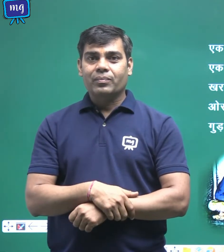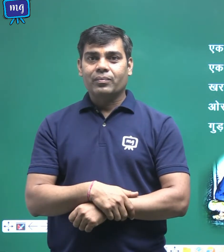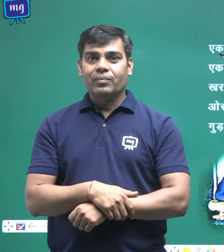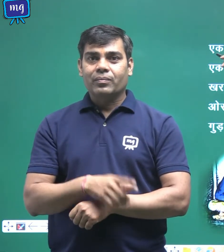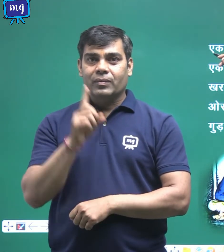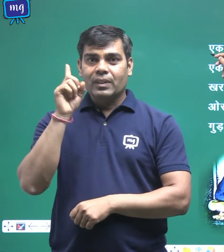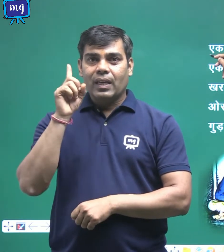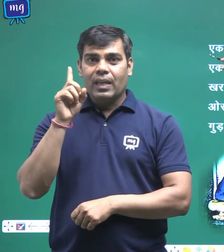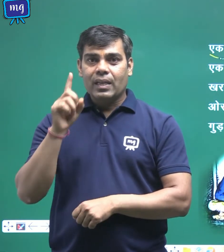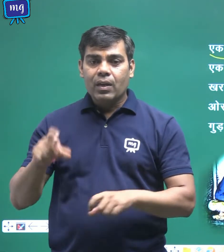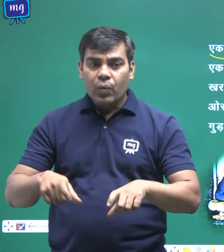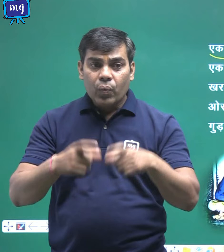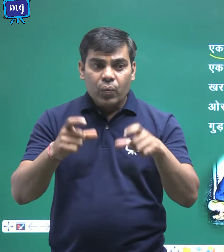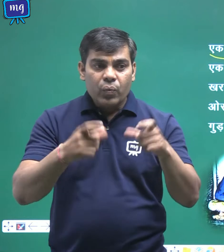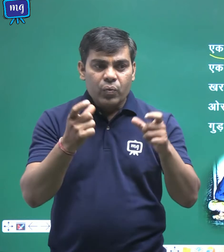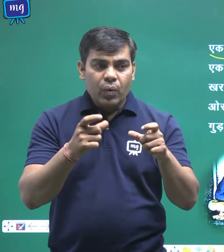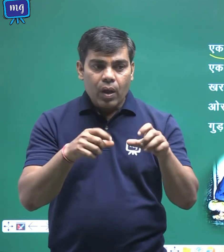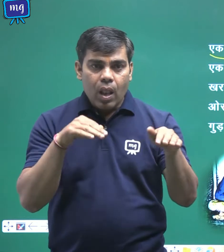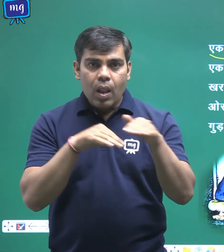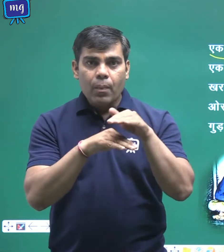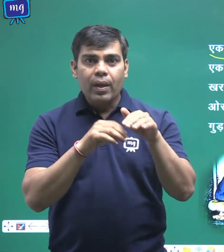एक जंगल में